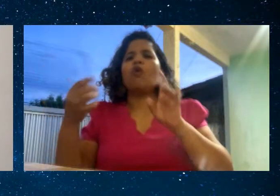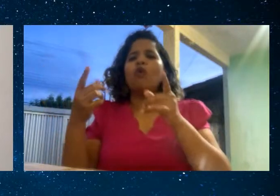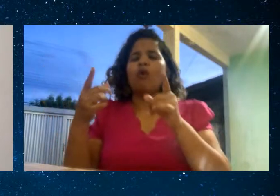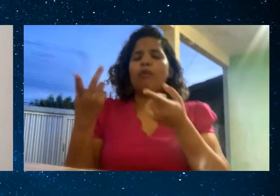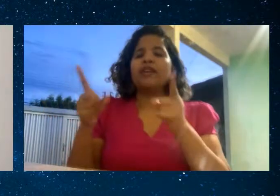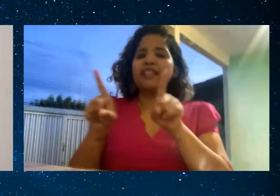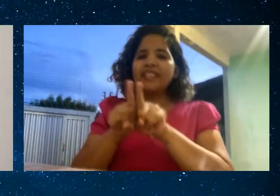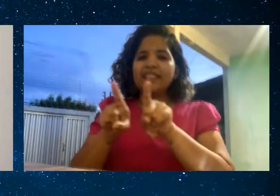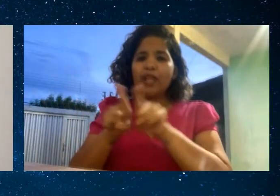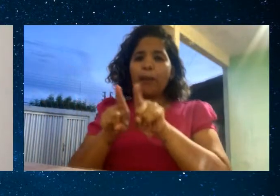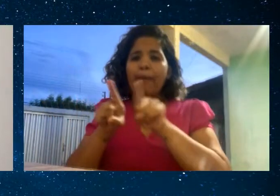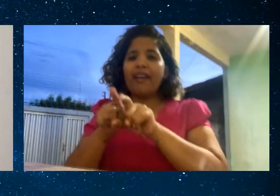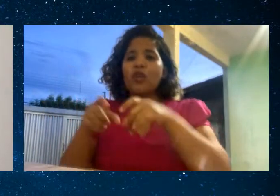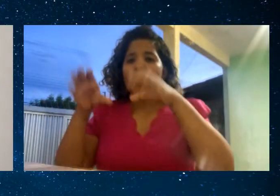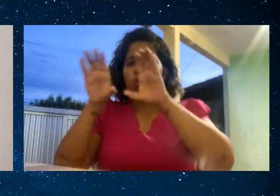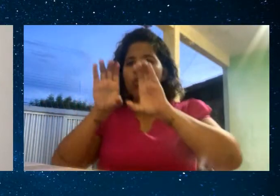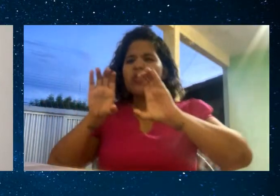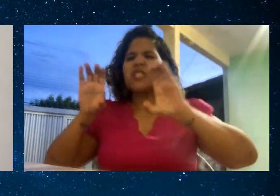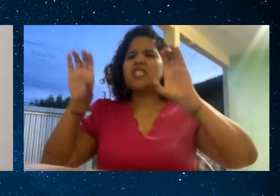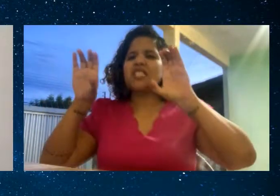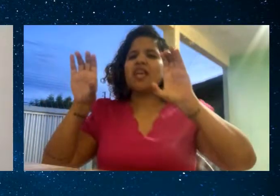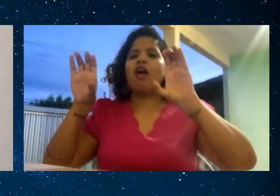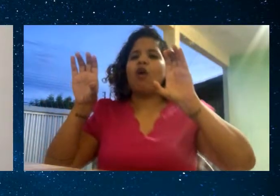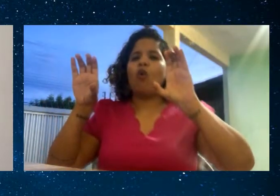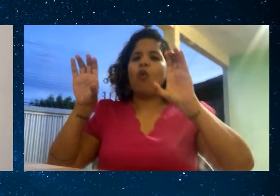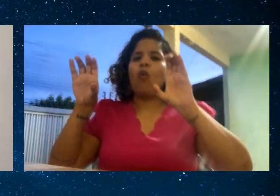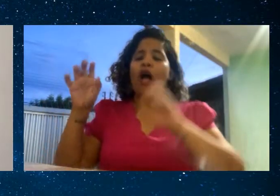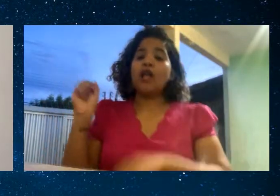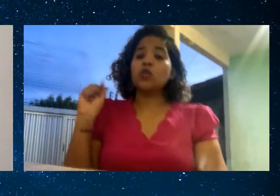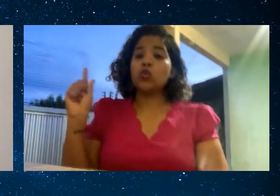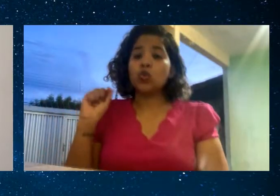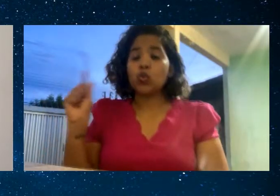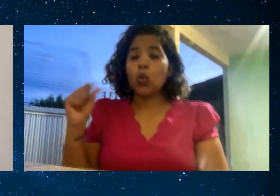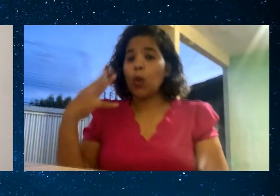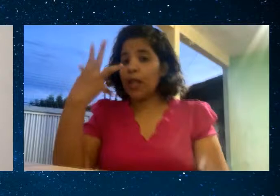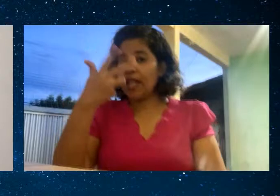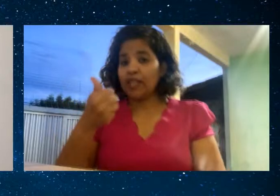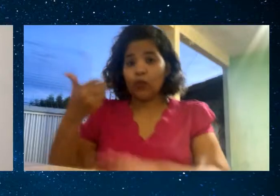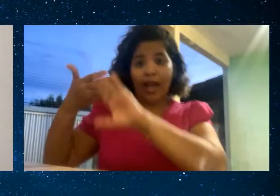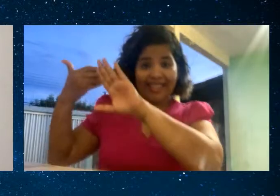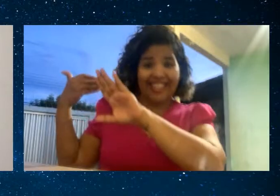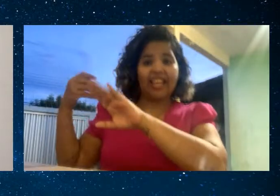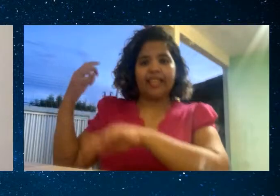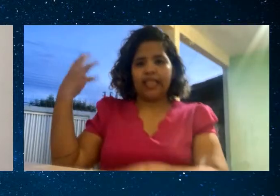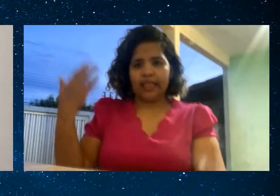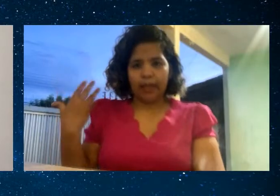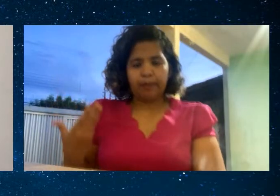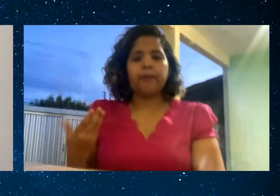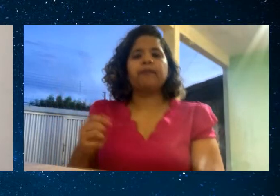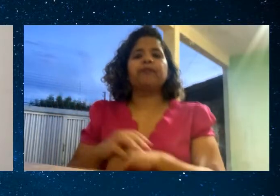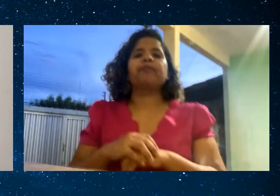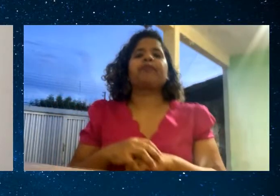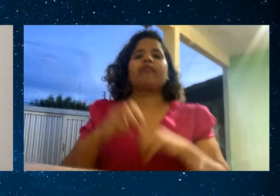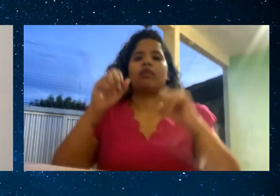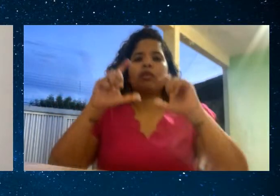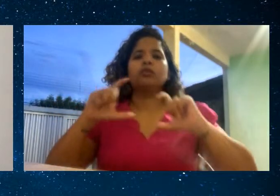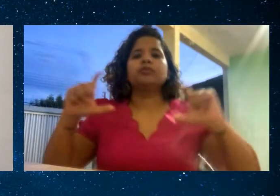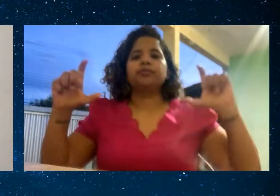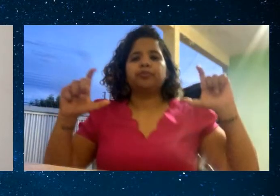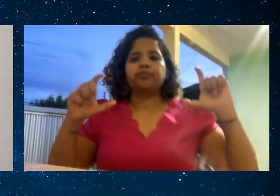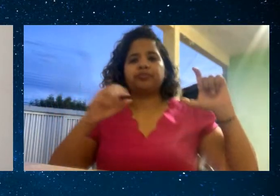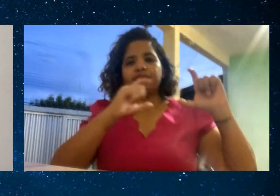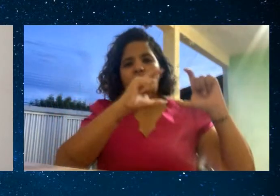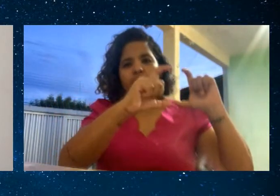céu muito Azul num Azul lindo e eu estou ao seu lado né Eh Marilene aqui de Belo